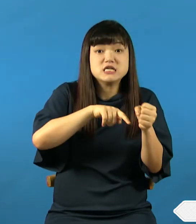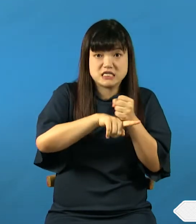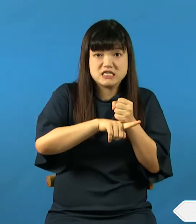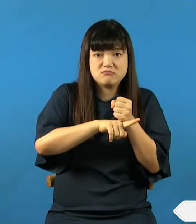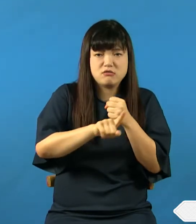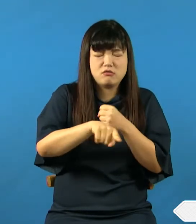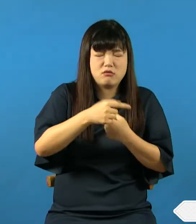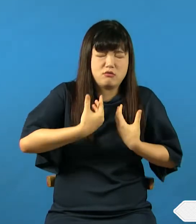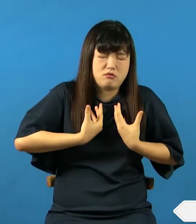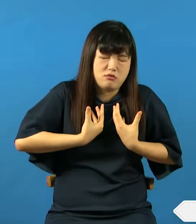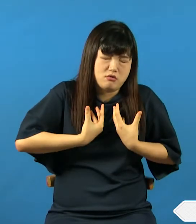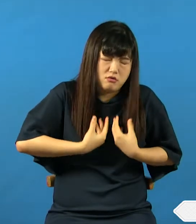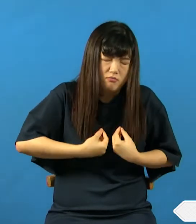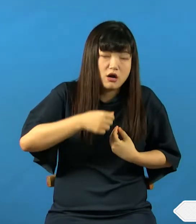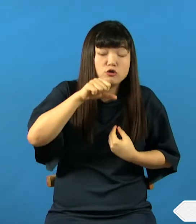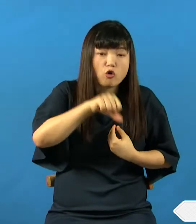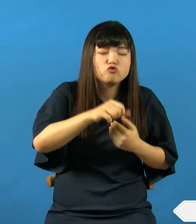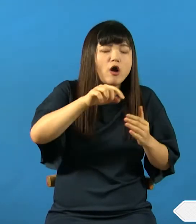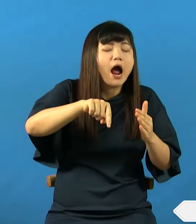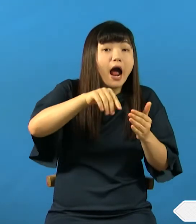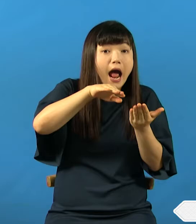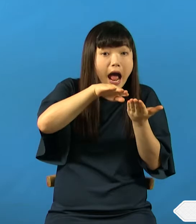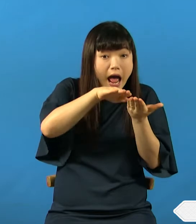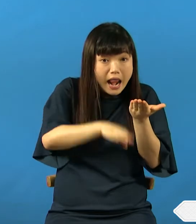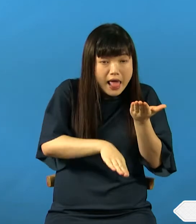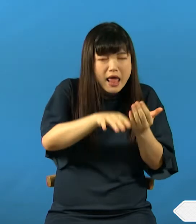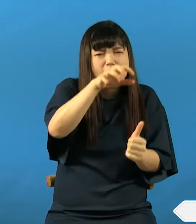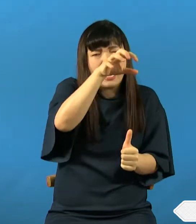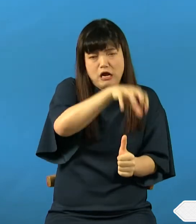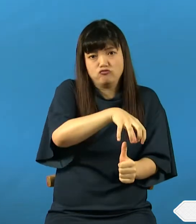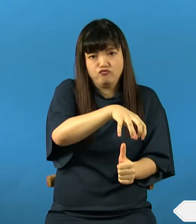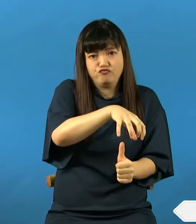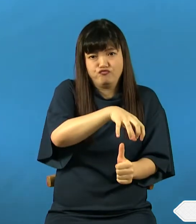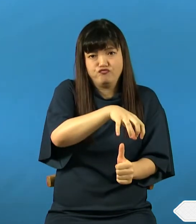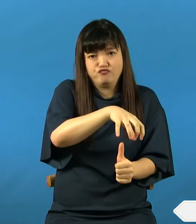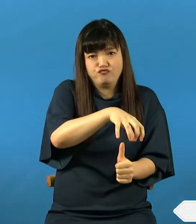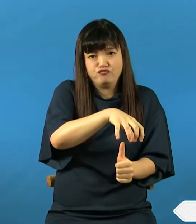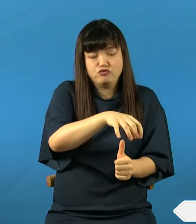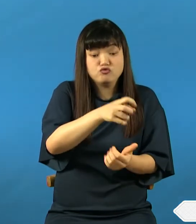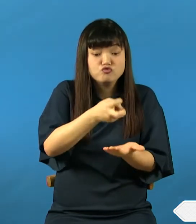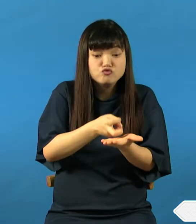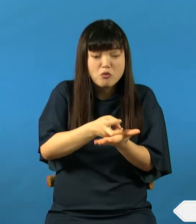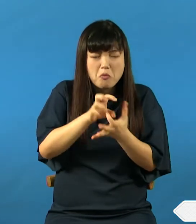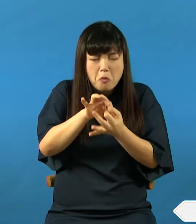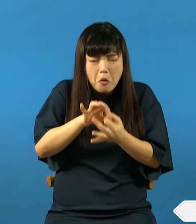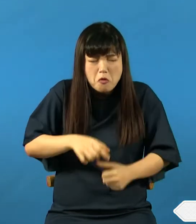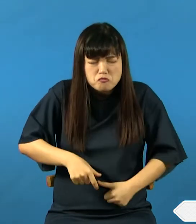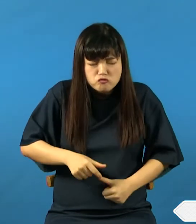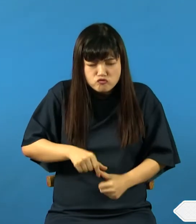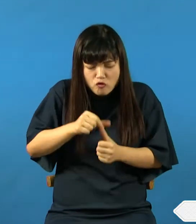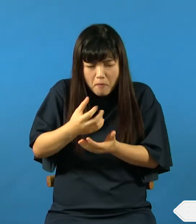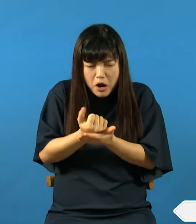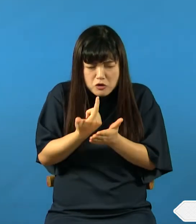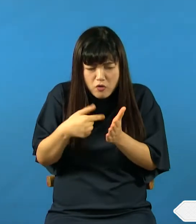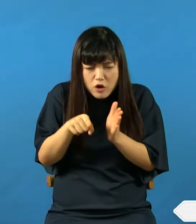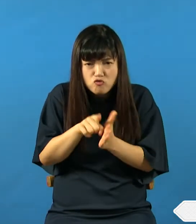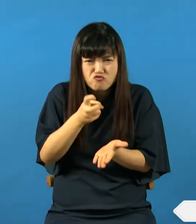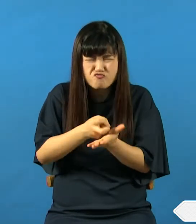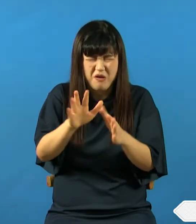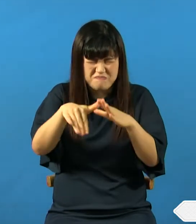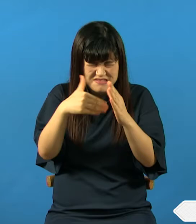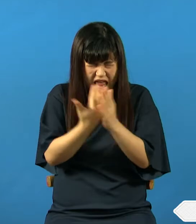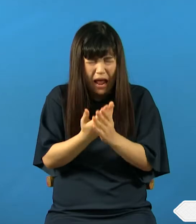영적인 의미에서 우리를 절망과 저주 아래 가두는 것입니다. 율법을 통해서 구원받으려고